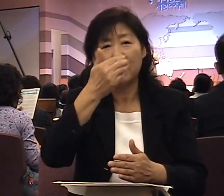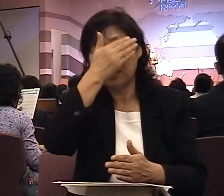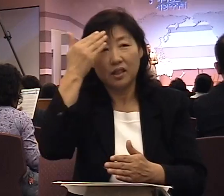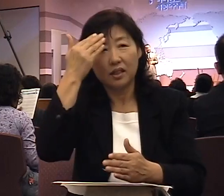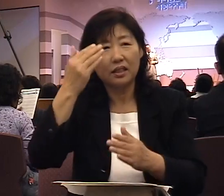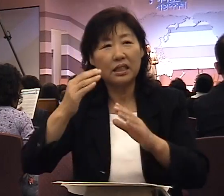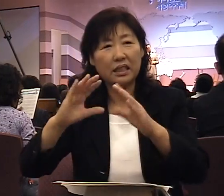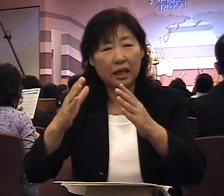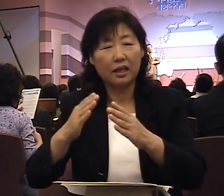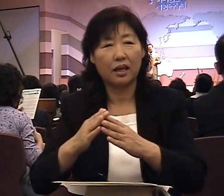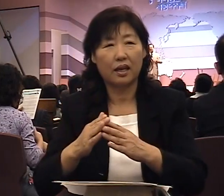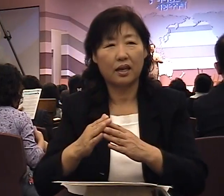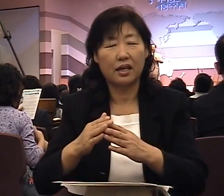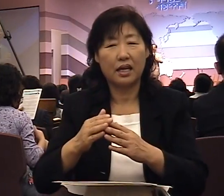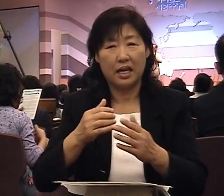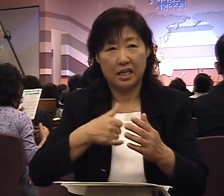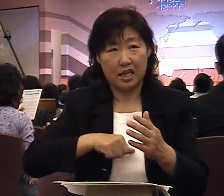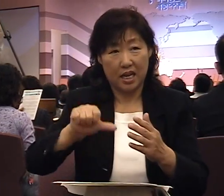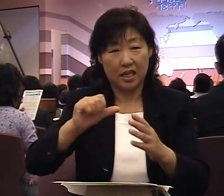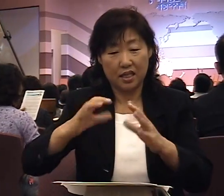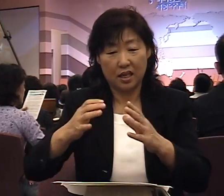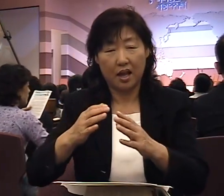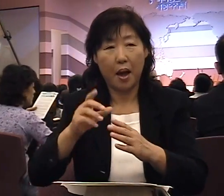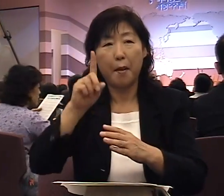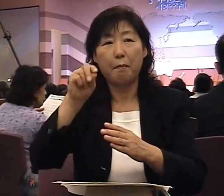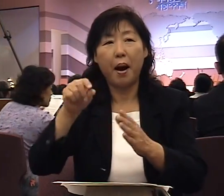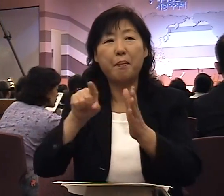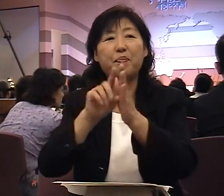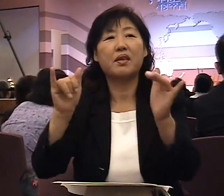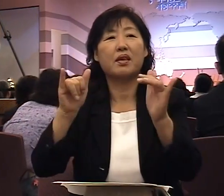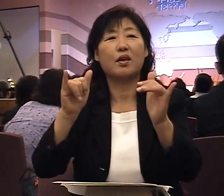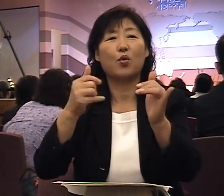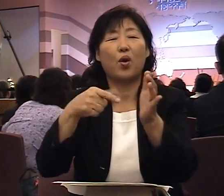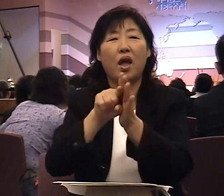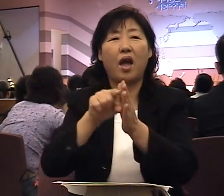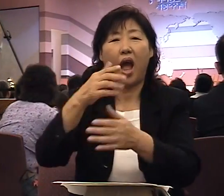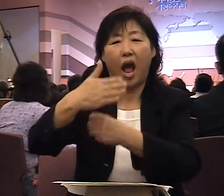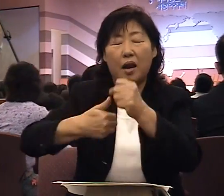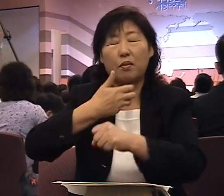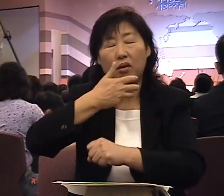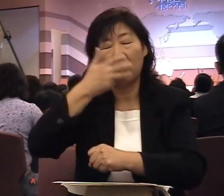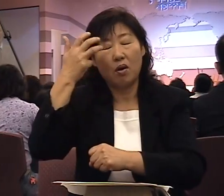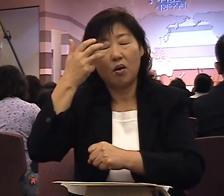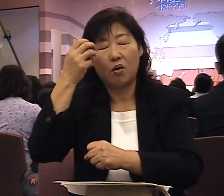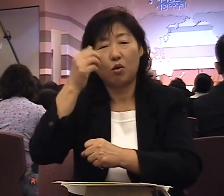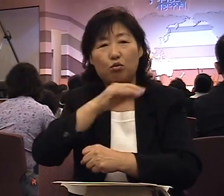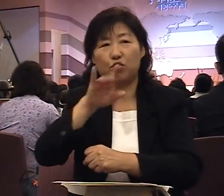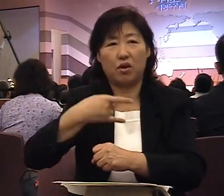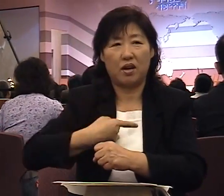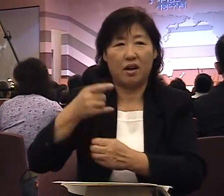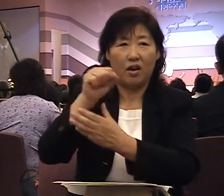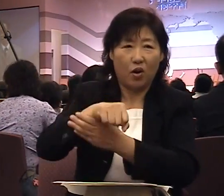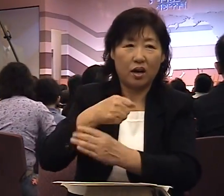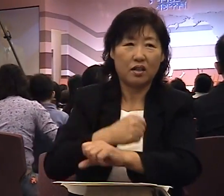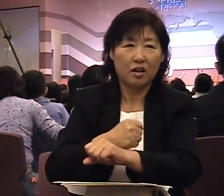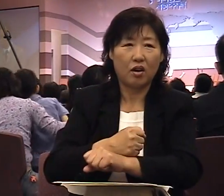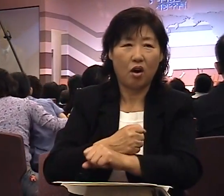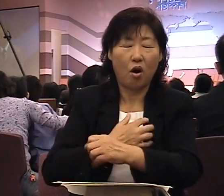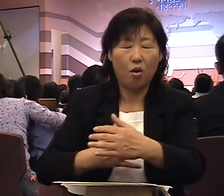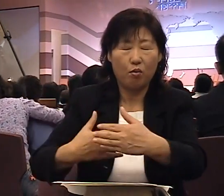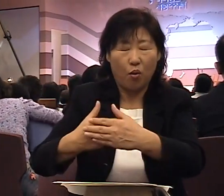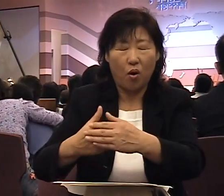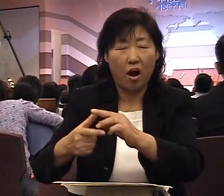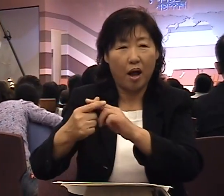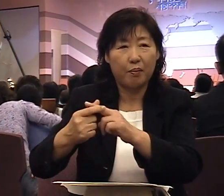세대와 자녀들 세대에게 주시는 만민을 향한 하나님의 꿈을 우리에게 허락하십니다. 그 꿈을 품고 우리